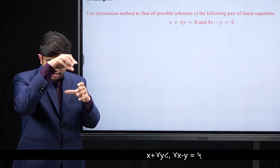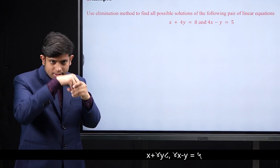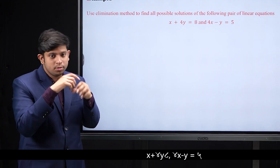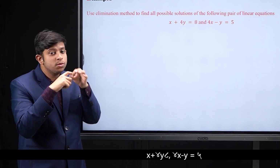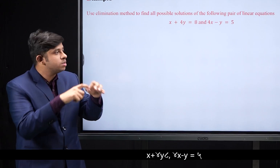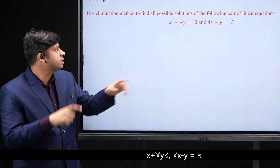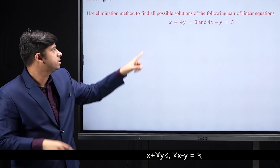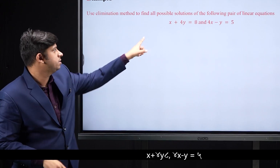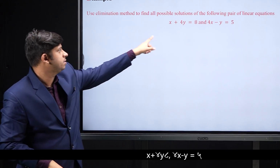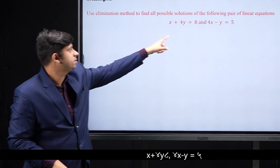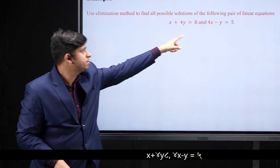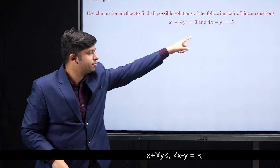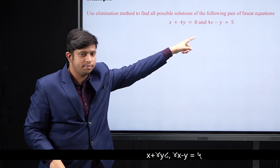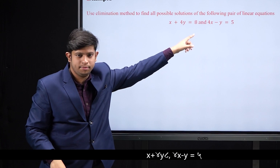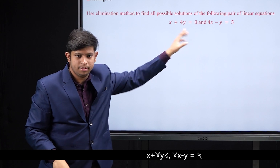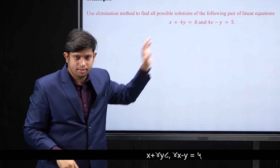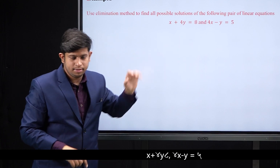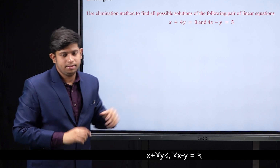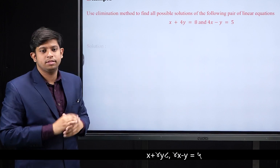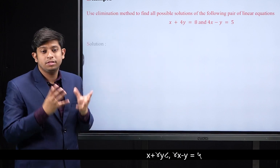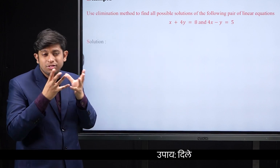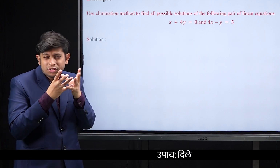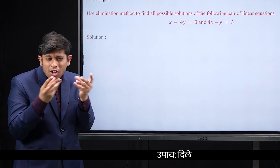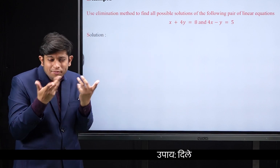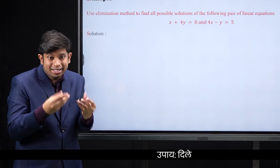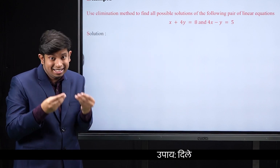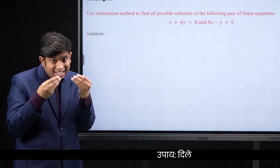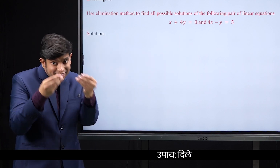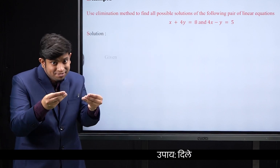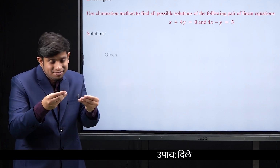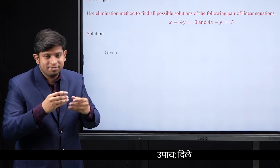4x वजा y बरोबर 5. उपाय दिले.